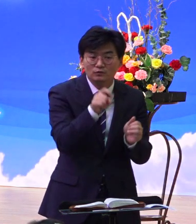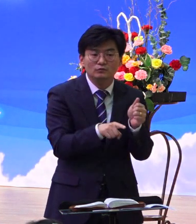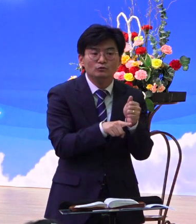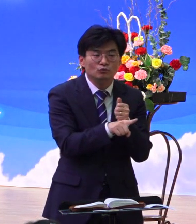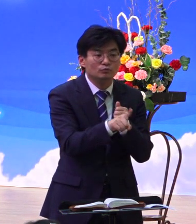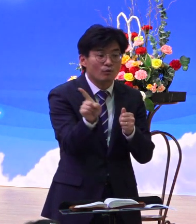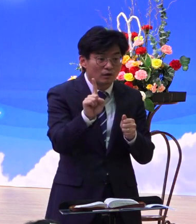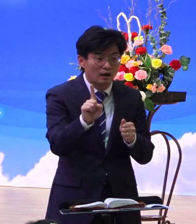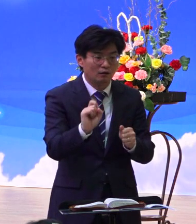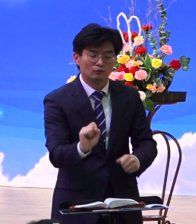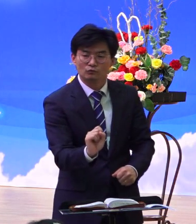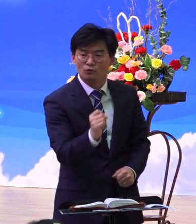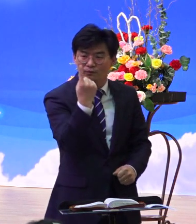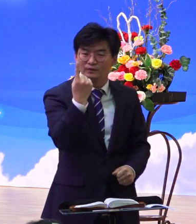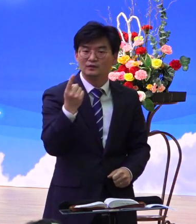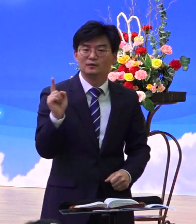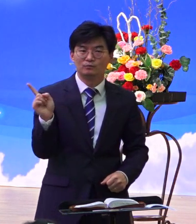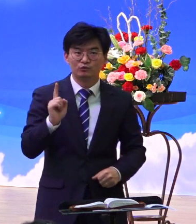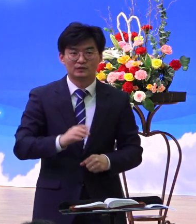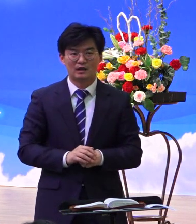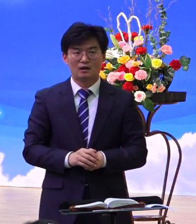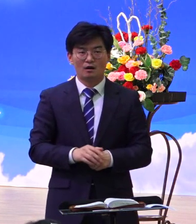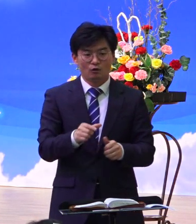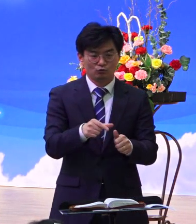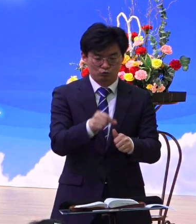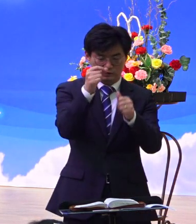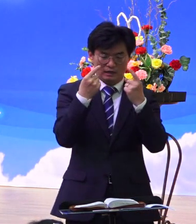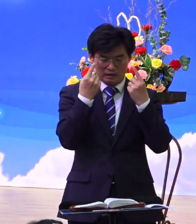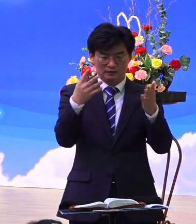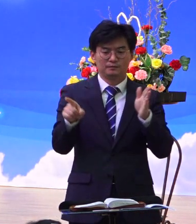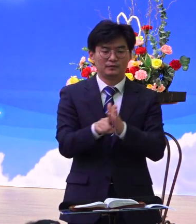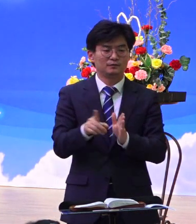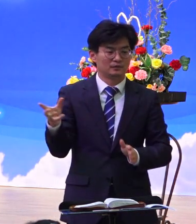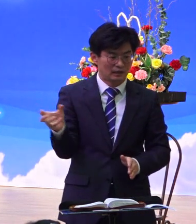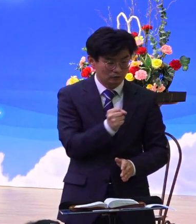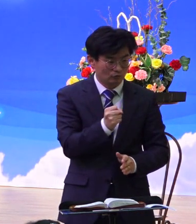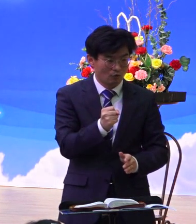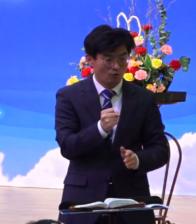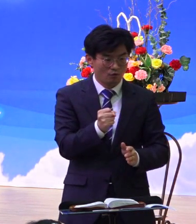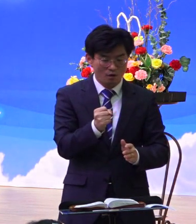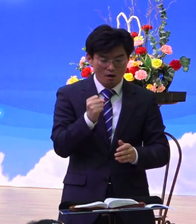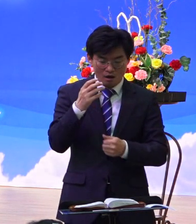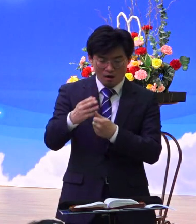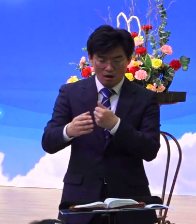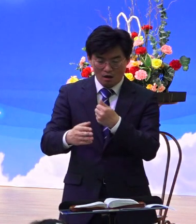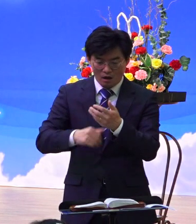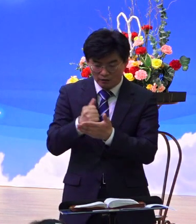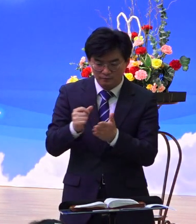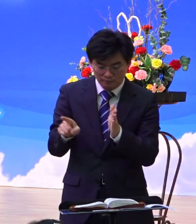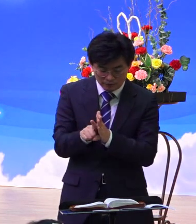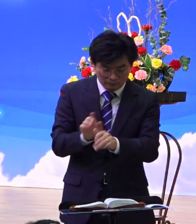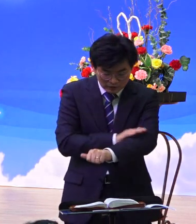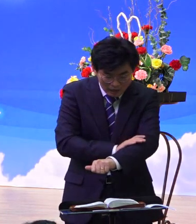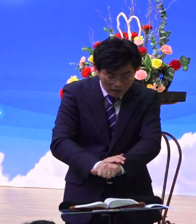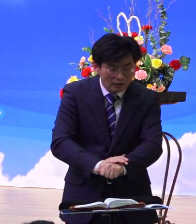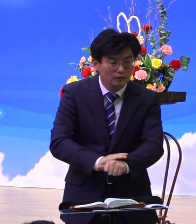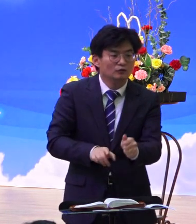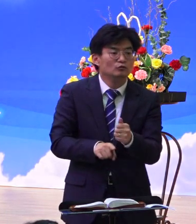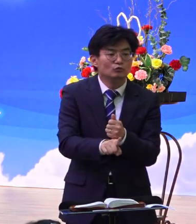되었는가, 어떻게 그렇게 구원의 확신을 가지고 바울의 동역자로 또 하나님께 헌신한 사람으로 살아갈